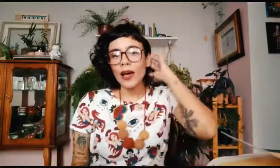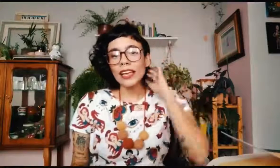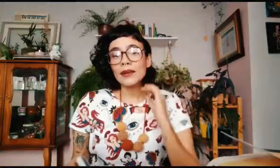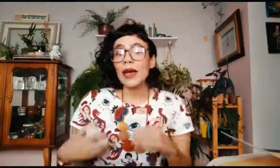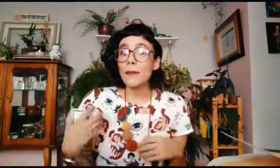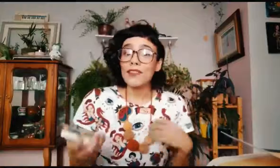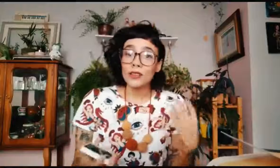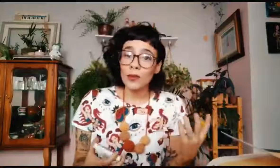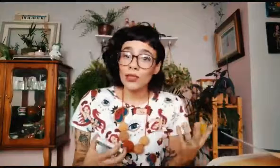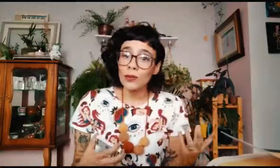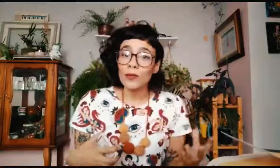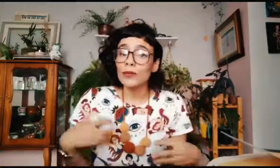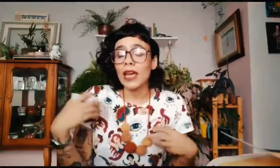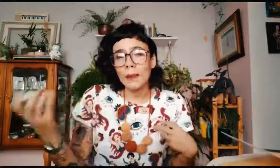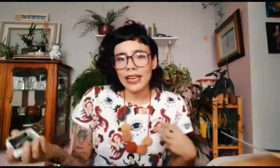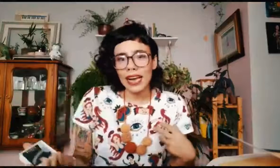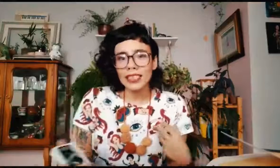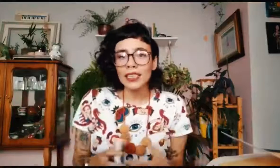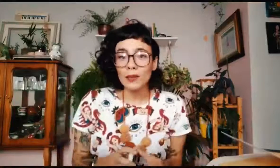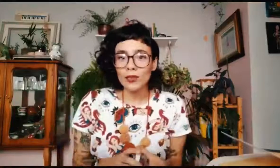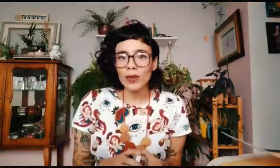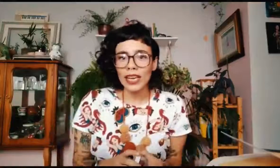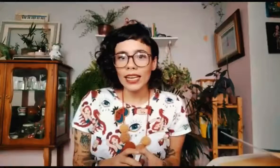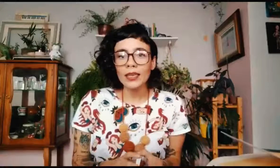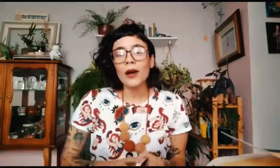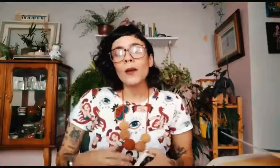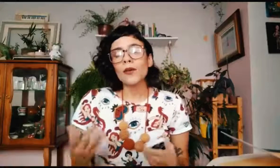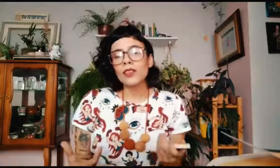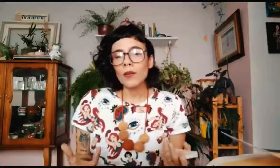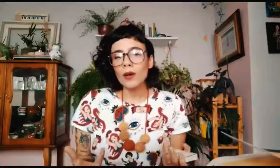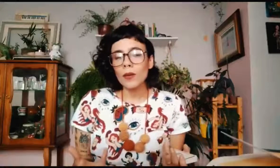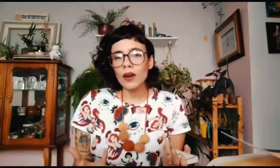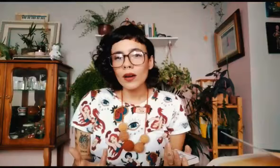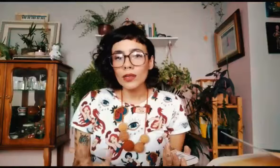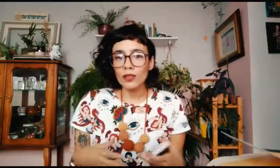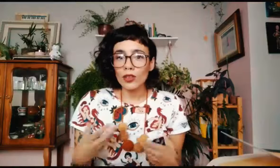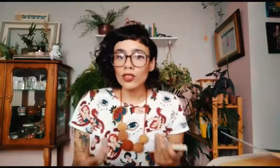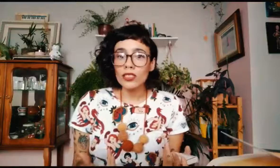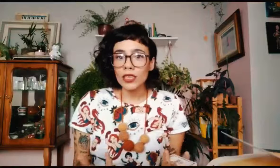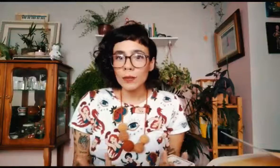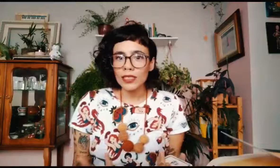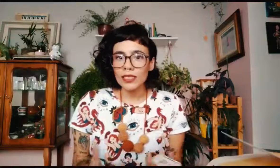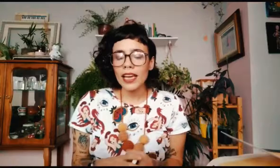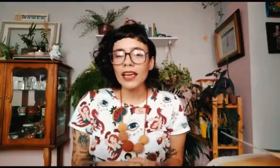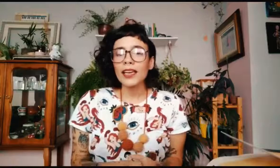que ela é facilmente replicada e multiplicada por ser uma metodologia simples, né? E que